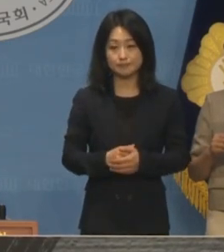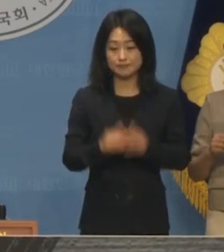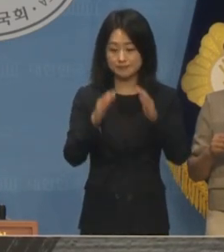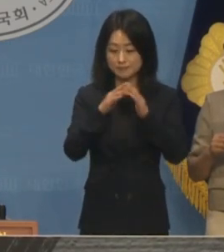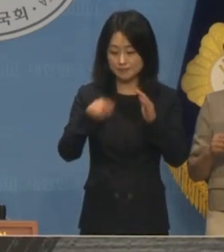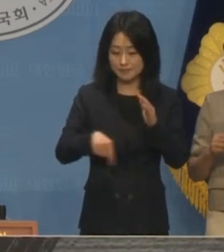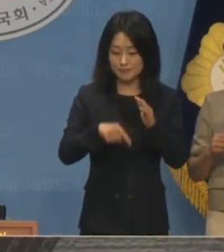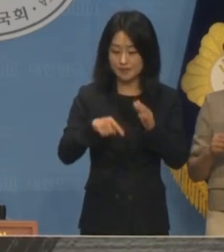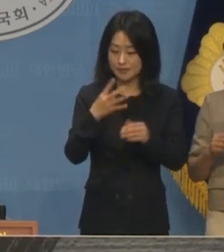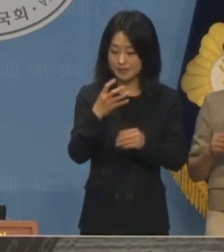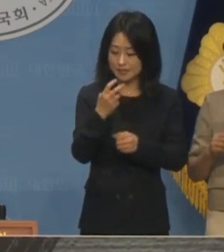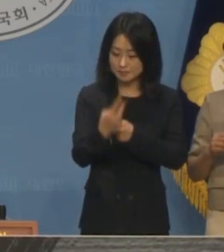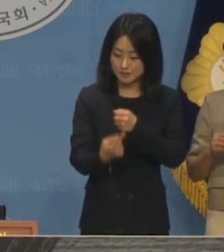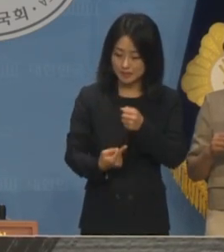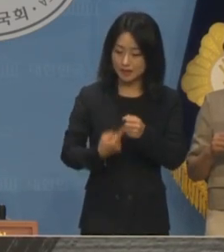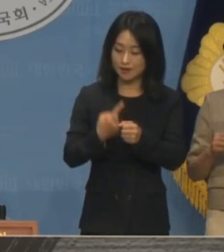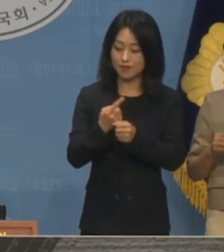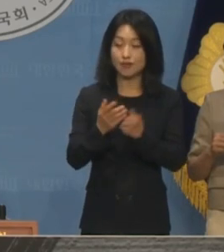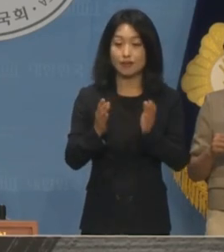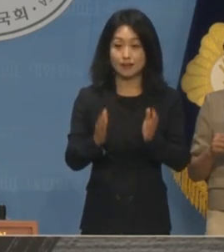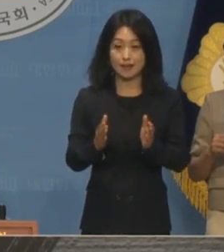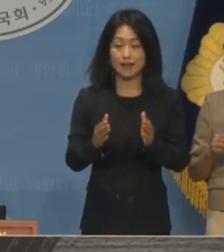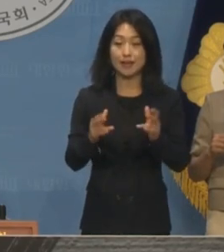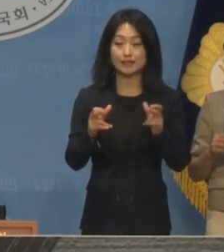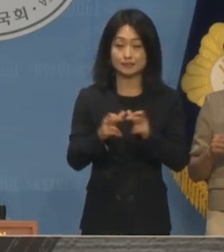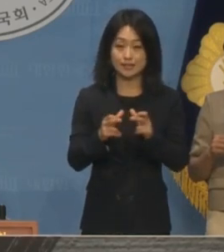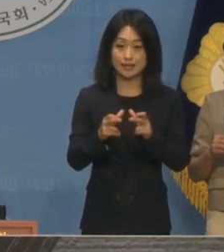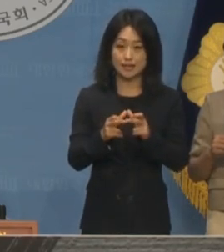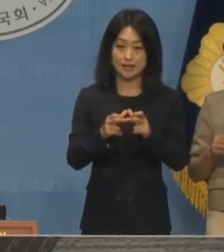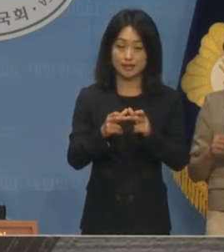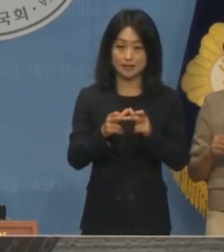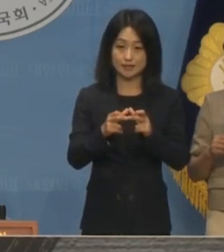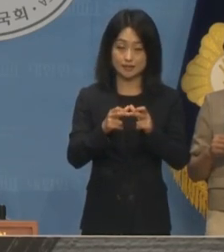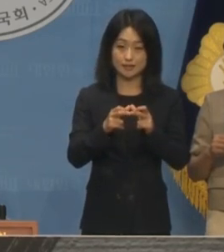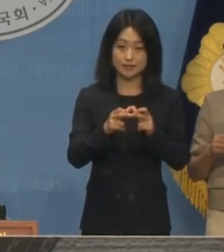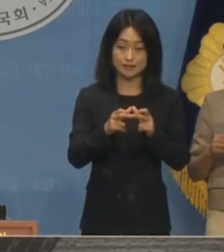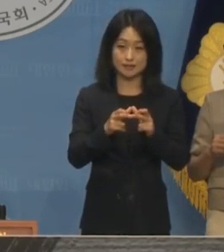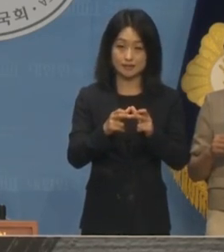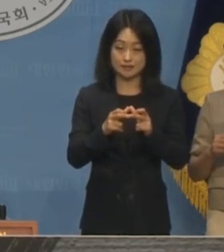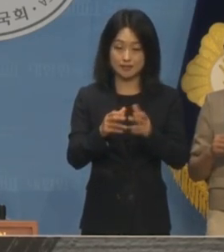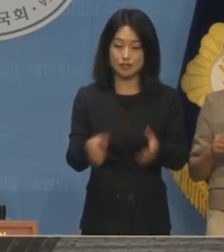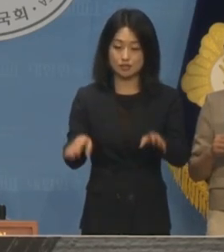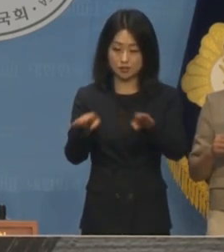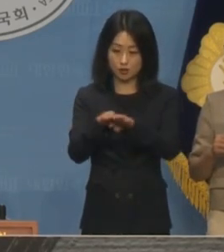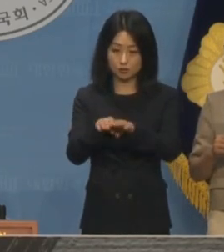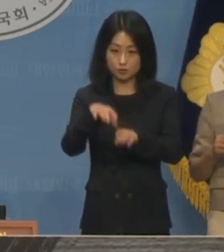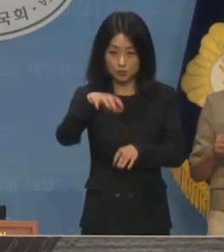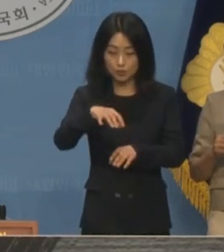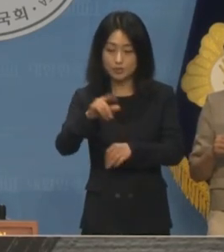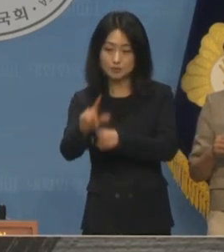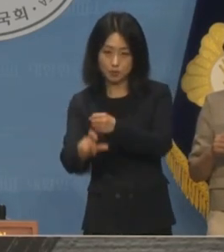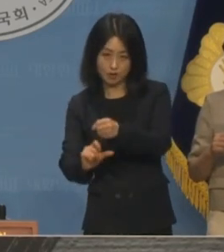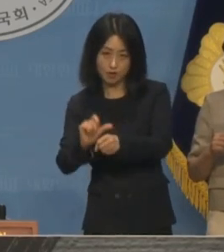집안에서 41년을 장애인 거주시설에서 15년을 살았습니다.